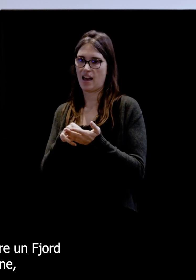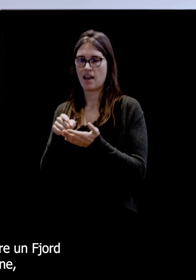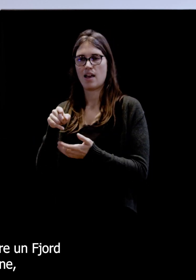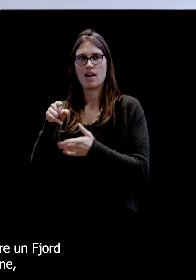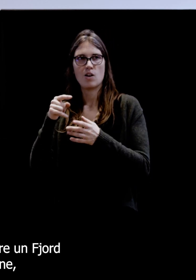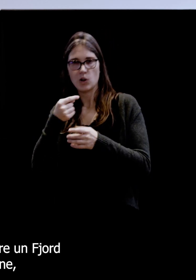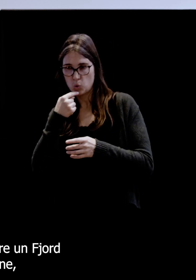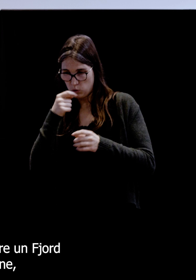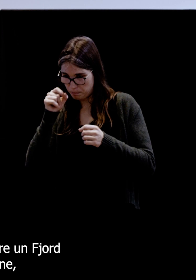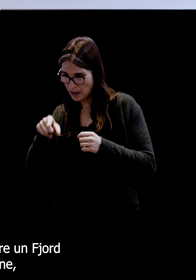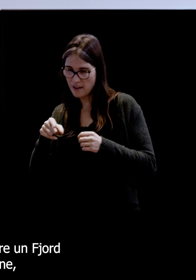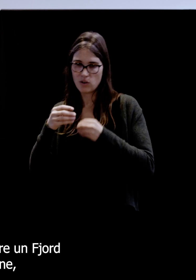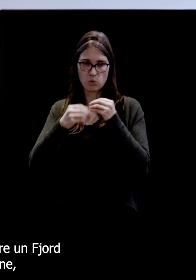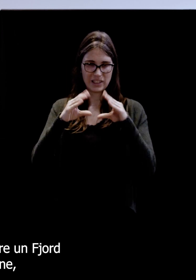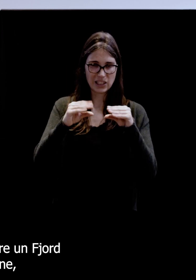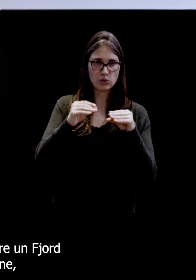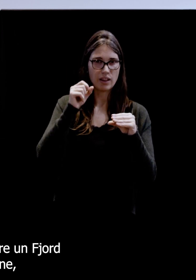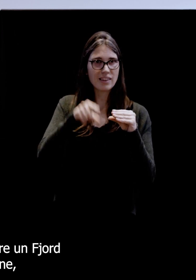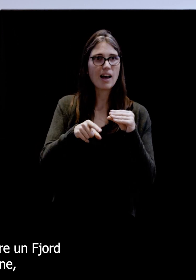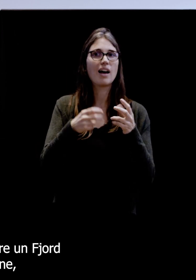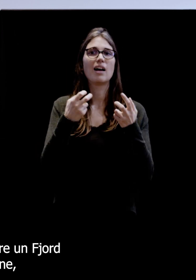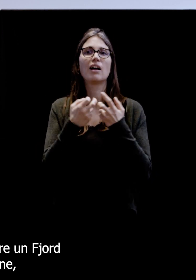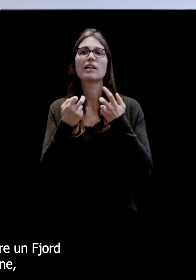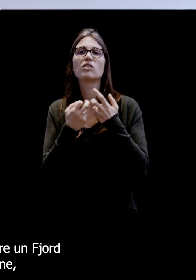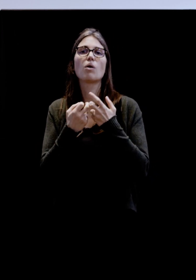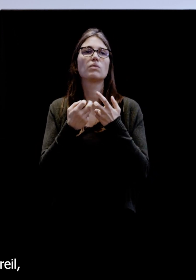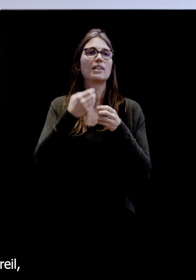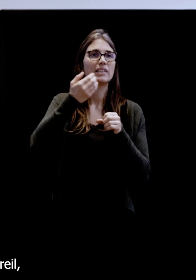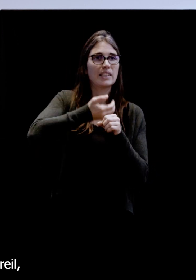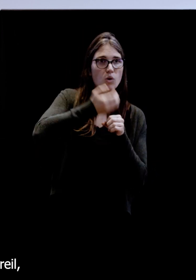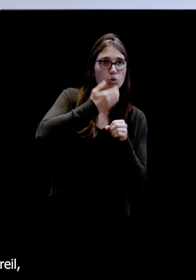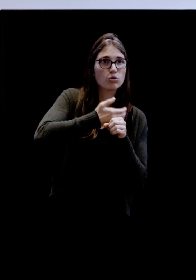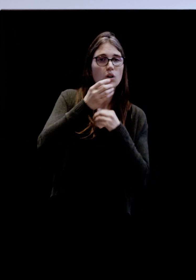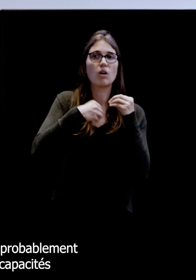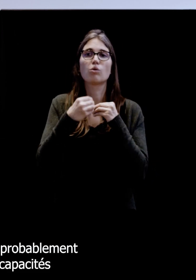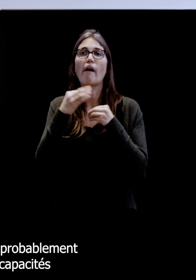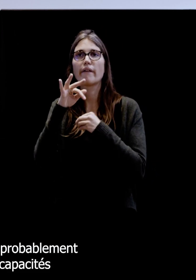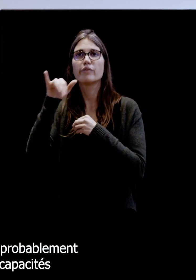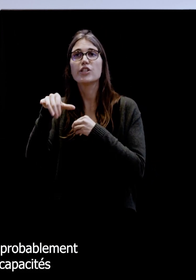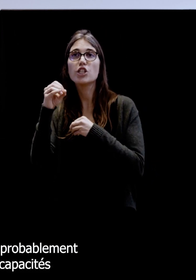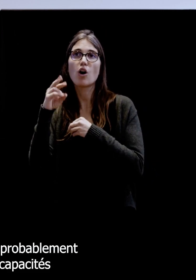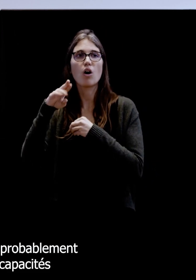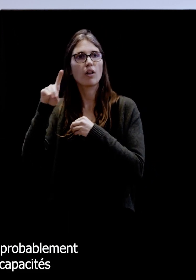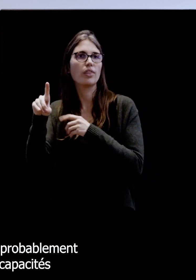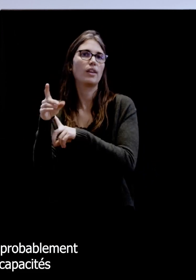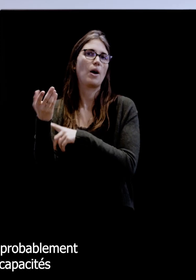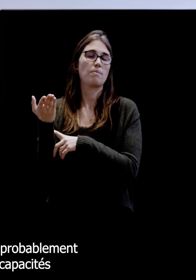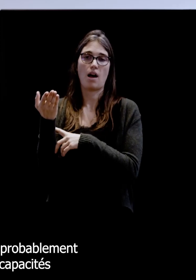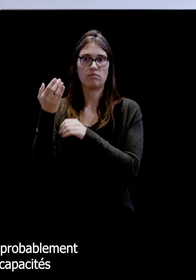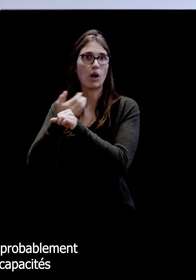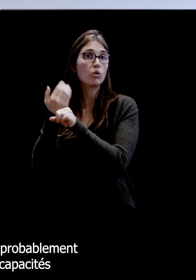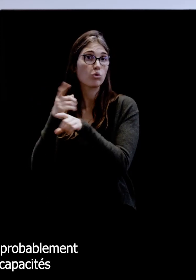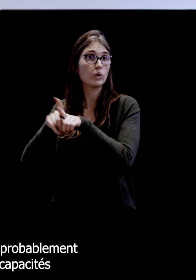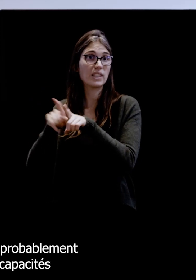font une différence entre un fjord et un yaourt de Danone. Pour nous, c'est pareil. Pour eux, c'est pas pareil. Parce que probablement, ils